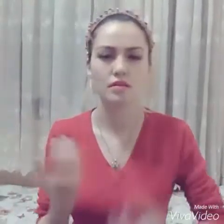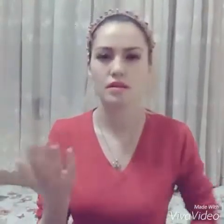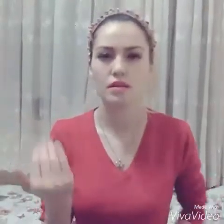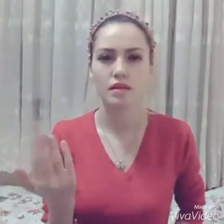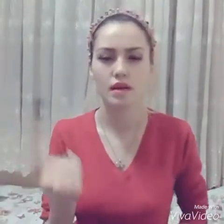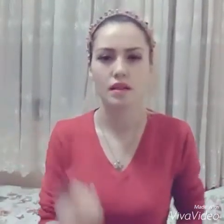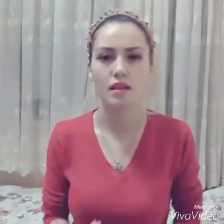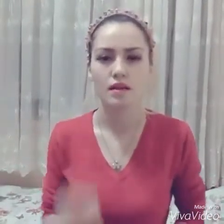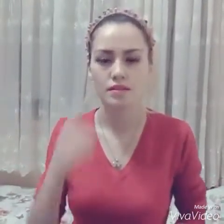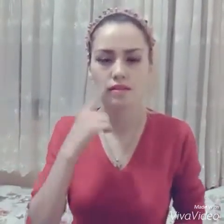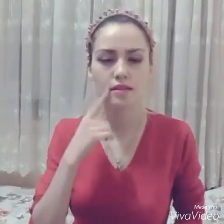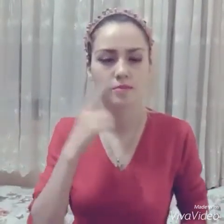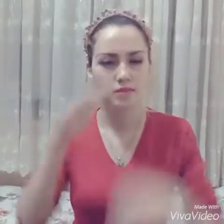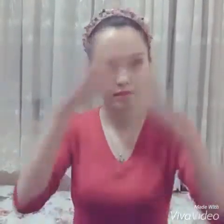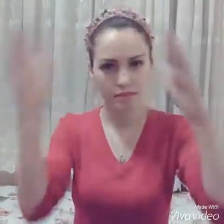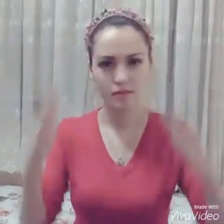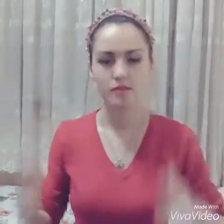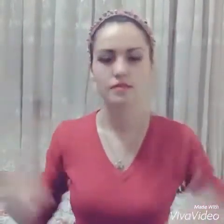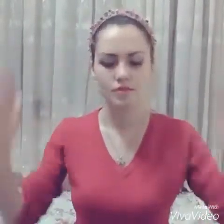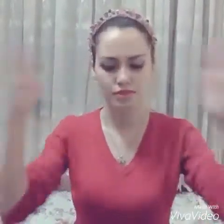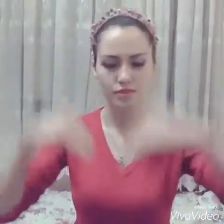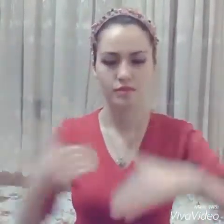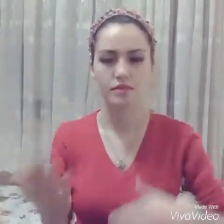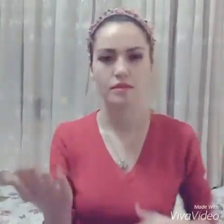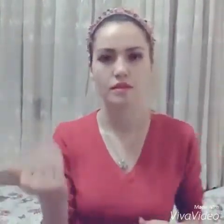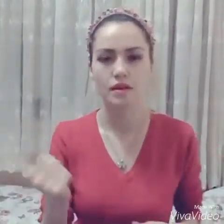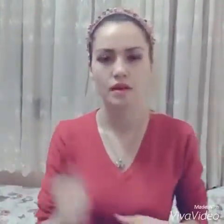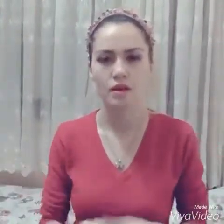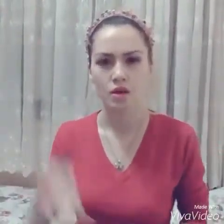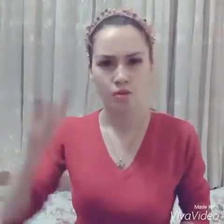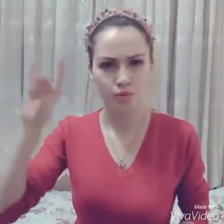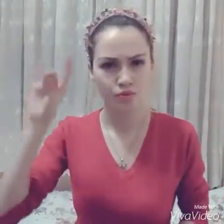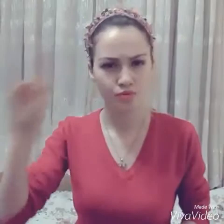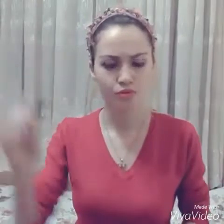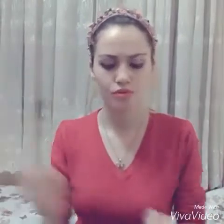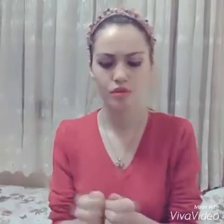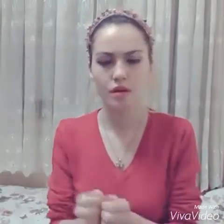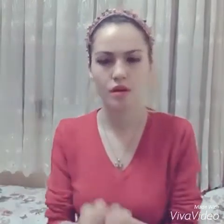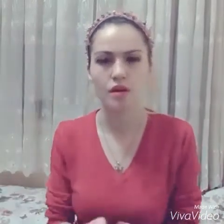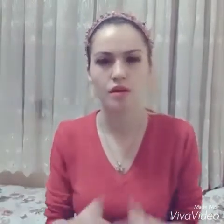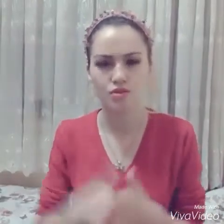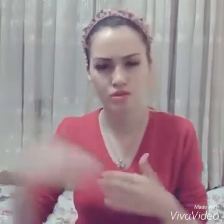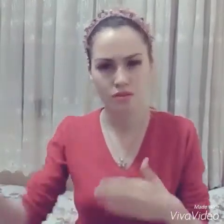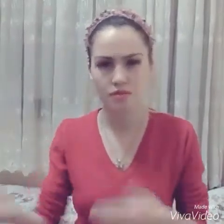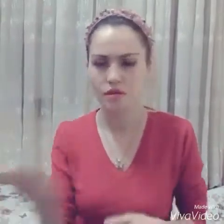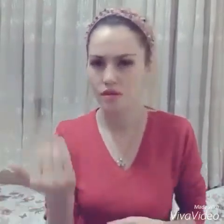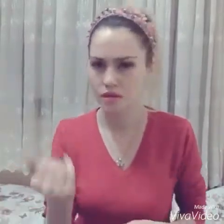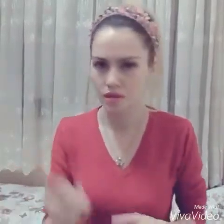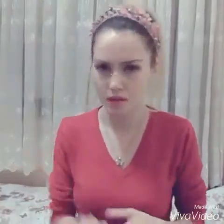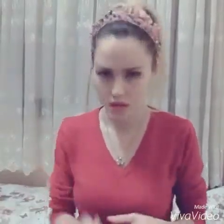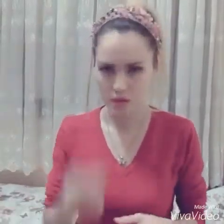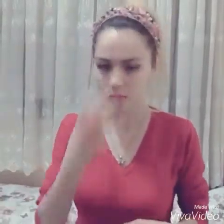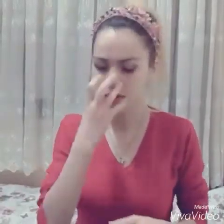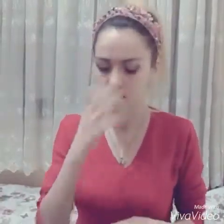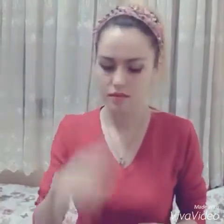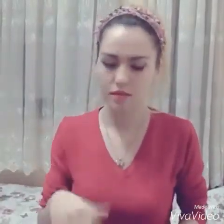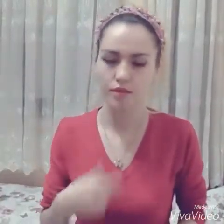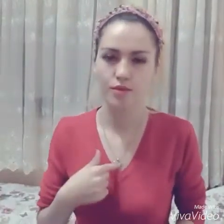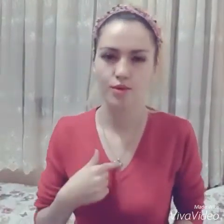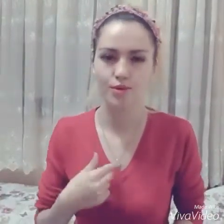yakla gel, demir dağı yıkla gel, bozkurtlarla çıkla gel.